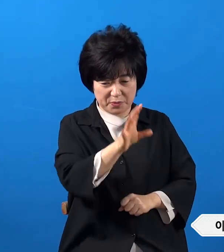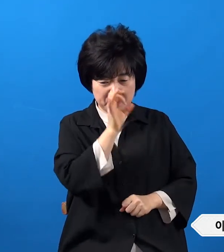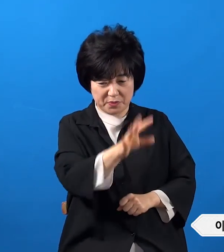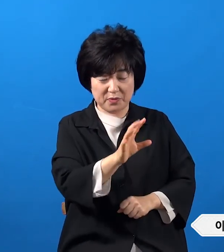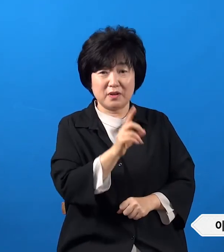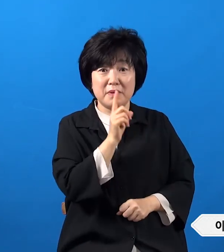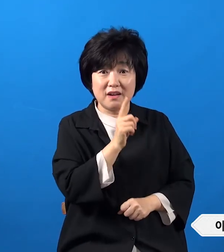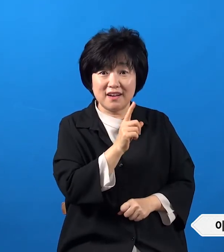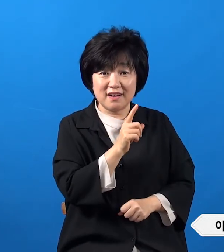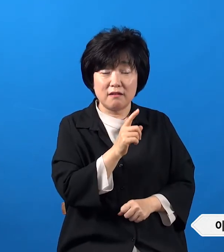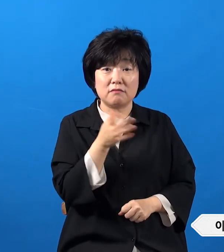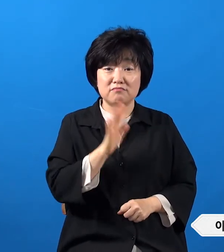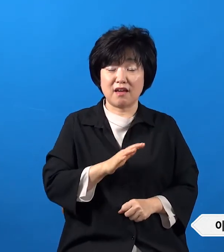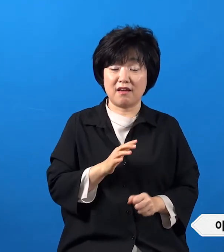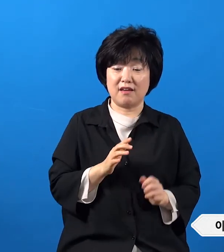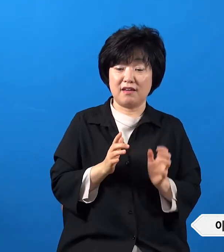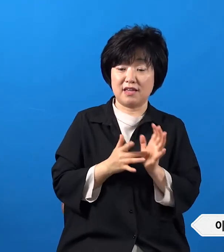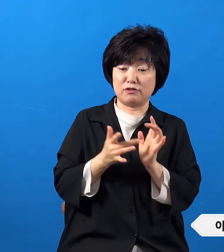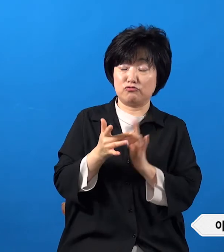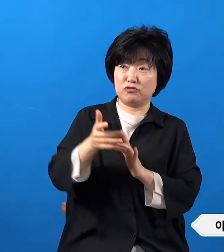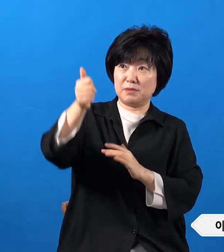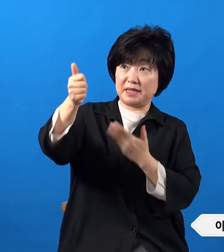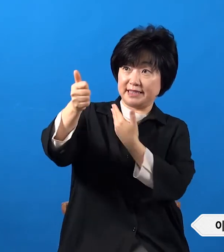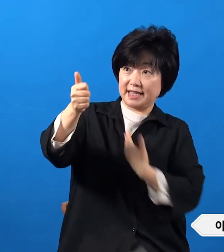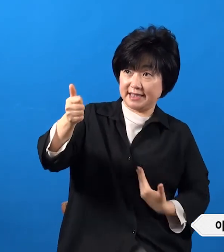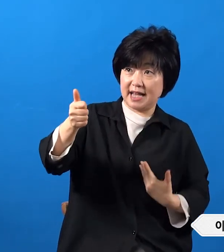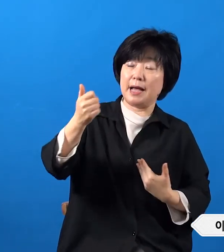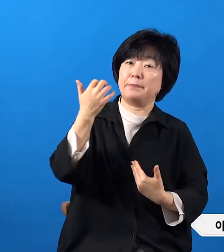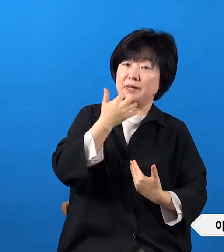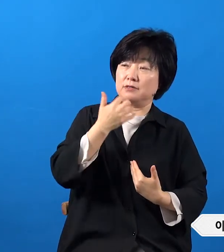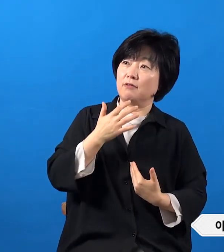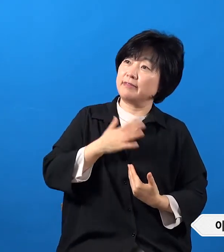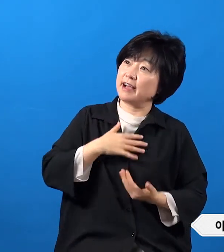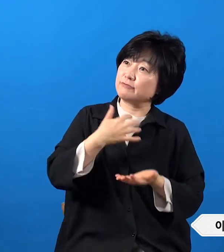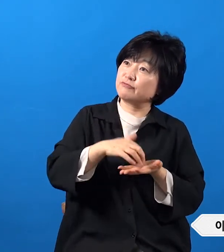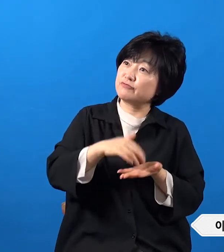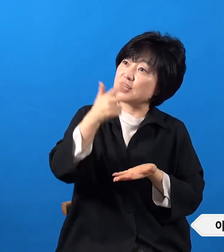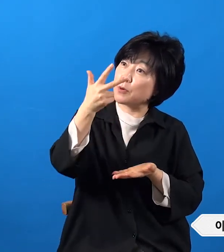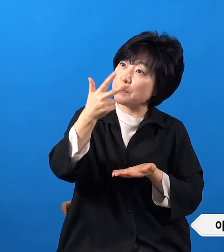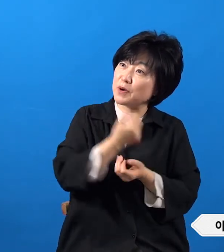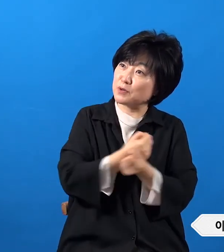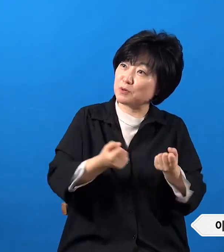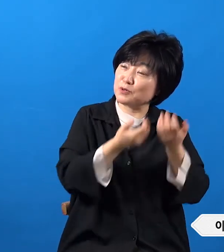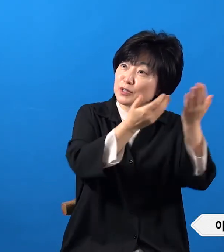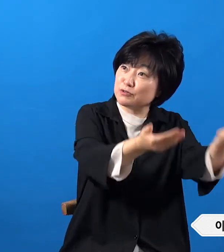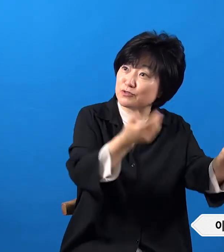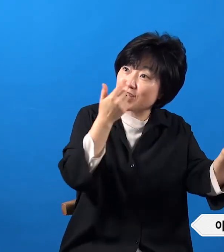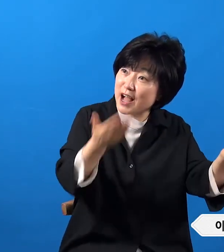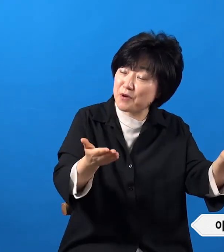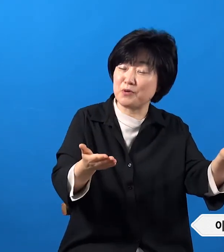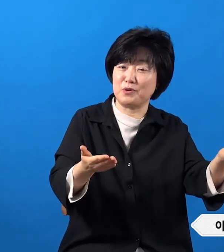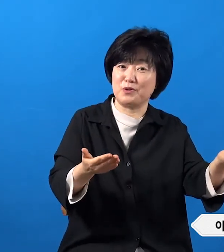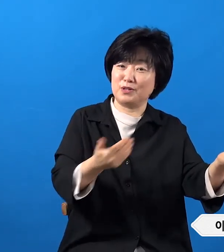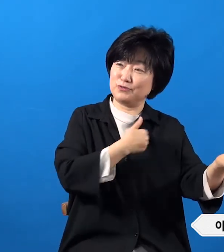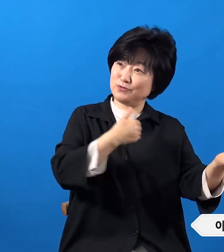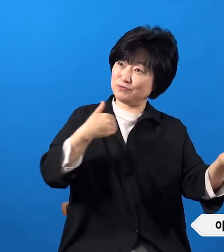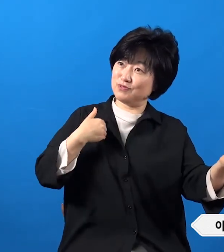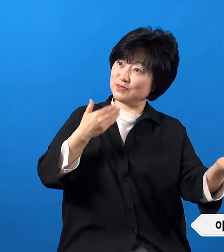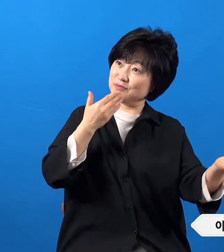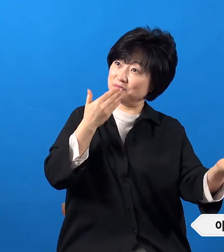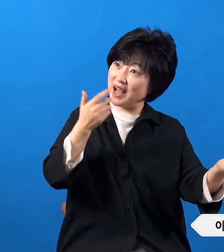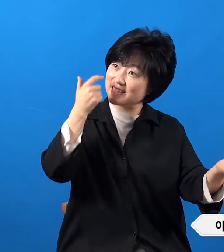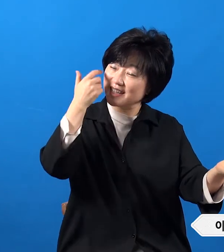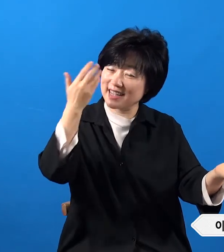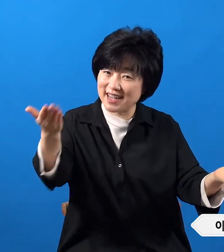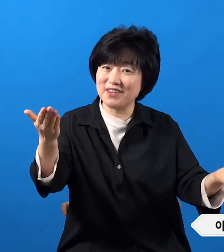그런데 베드로는 예수님의 제자로서 우리가 7번까지 용서한다면 그만하면 최고의 용서가 아니겠습니까?